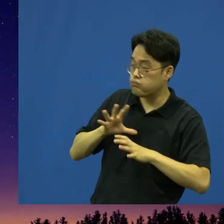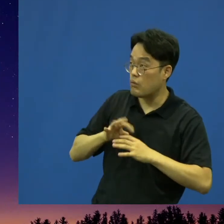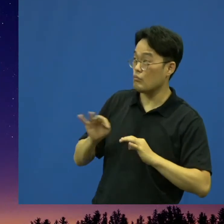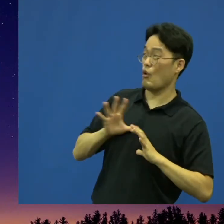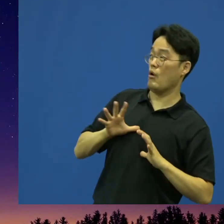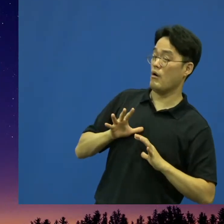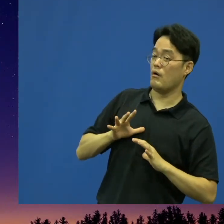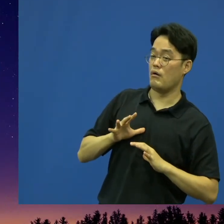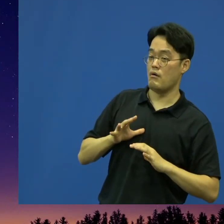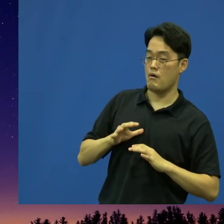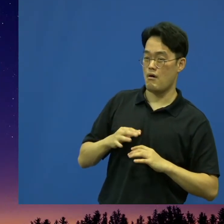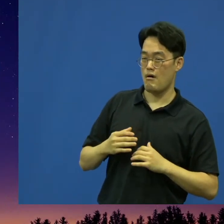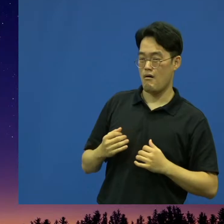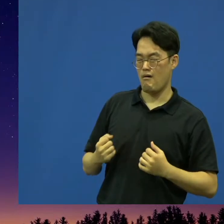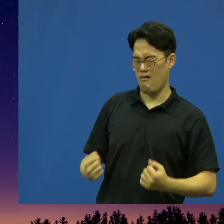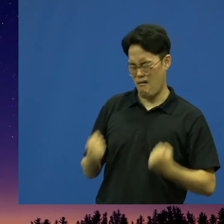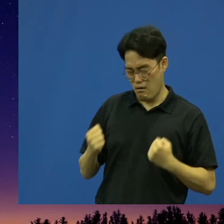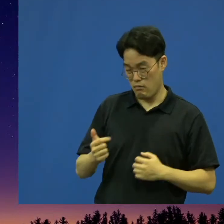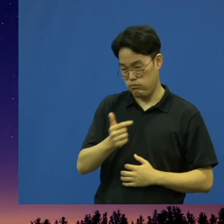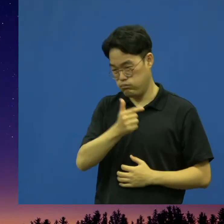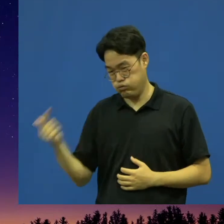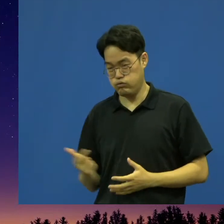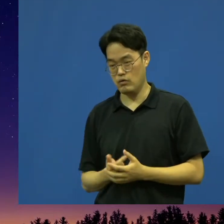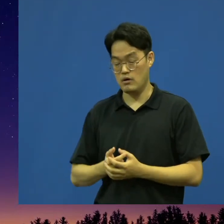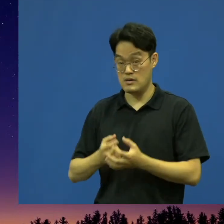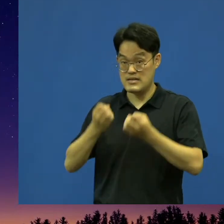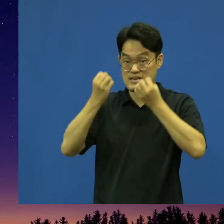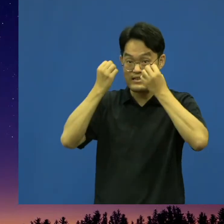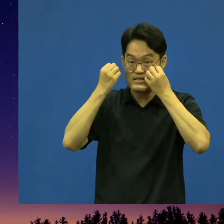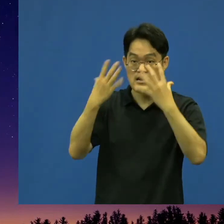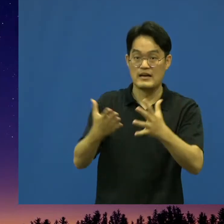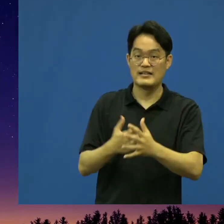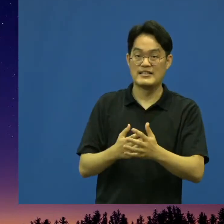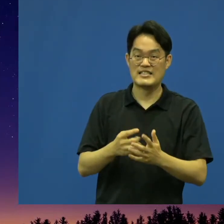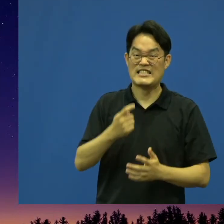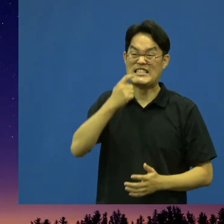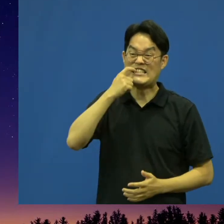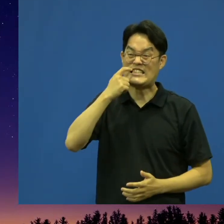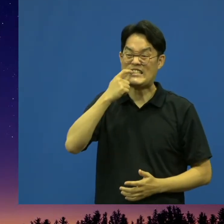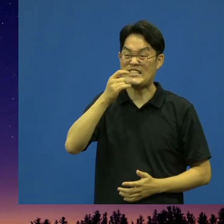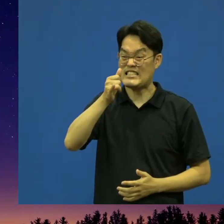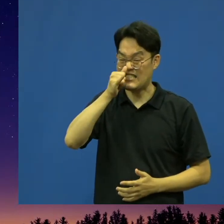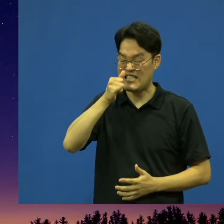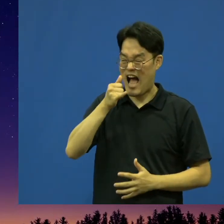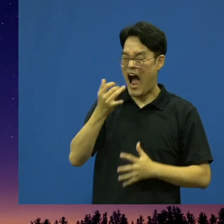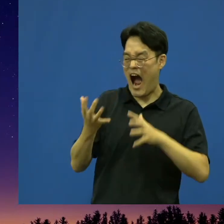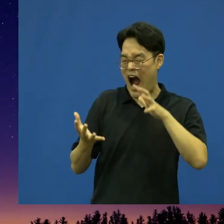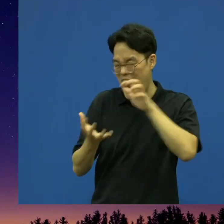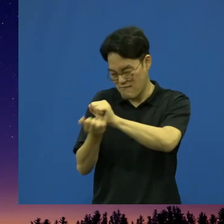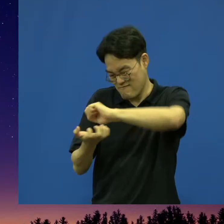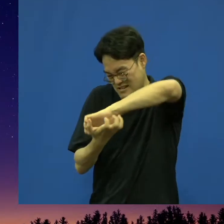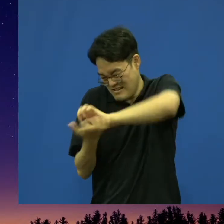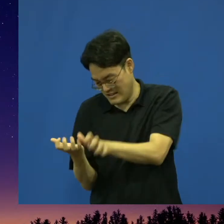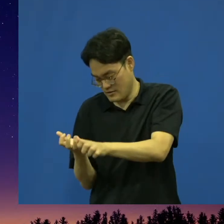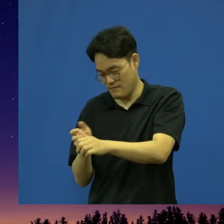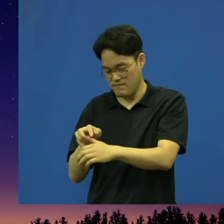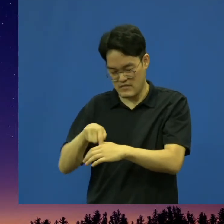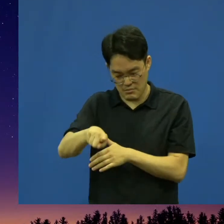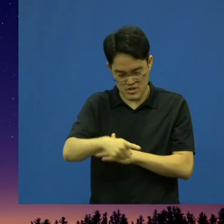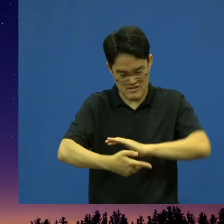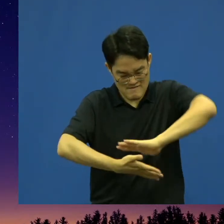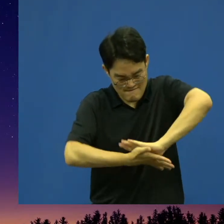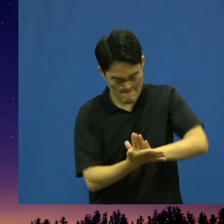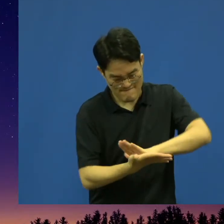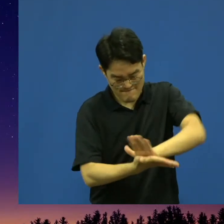매우 강하며 또 새로 된 큰 이가 있어 먹고 부서뜨리고 그 나머지를 발로 밟았으며 이 짐승은